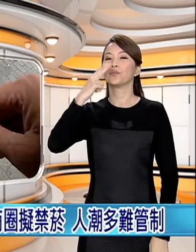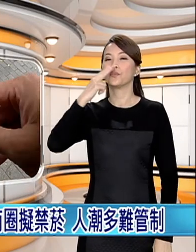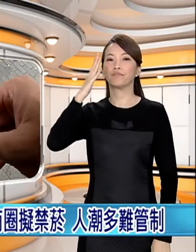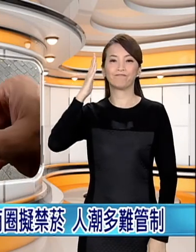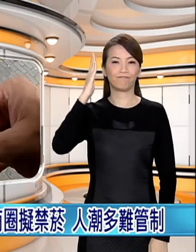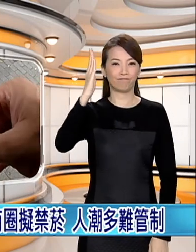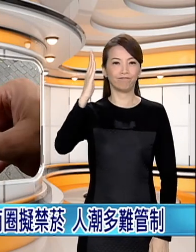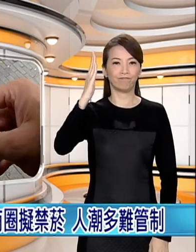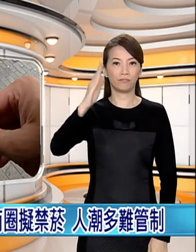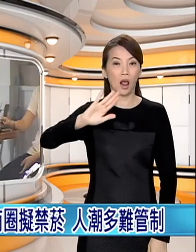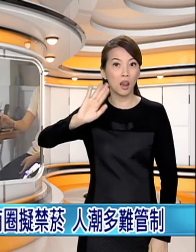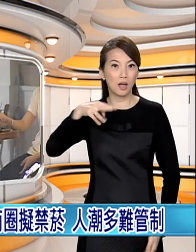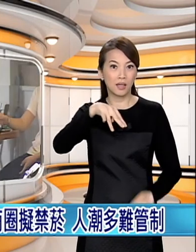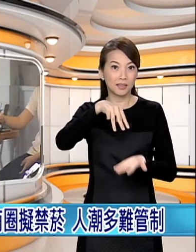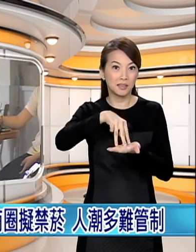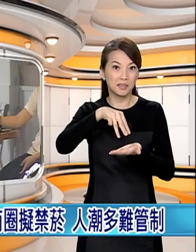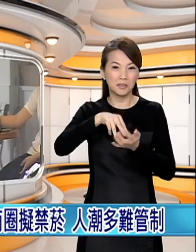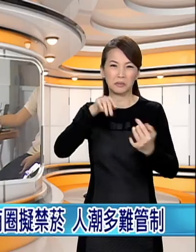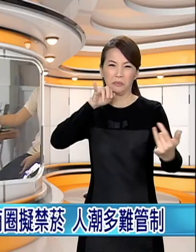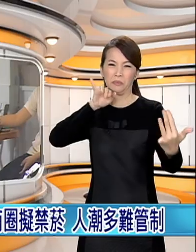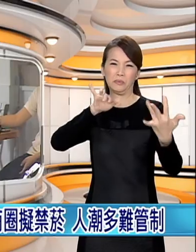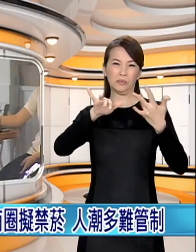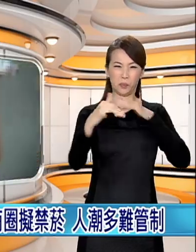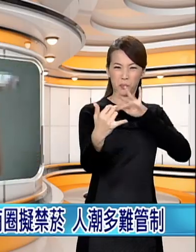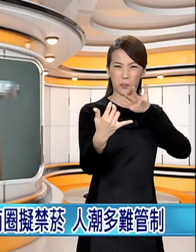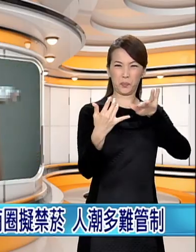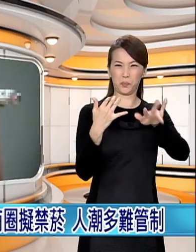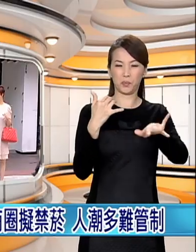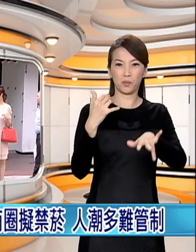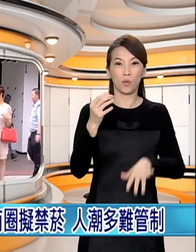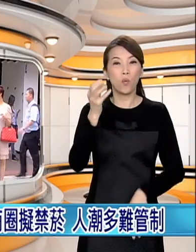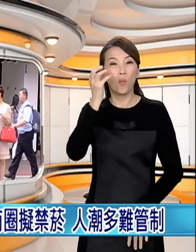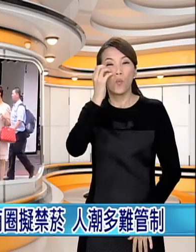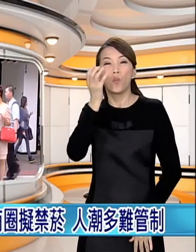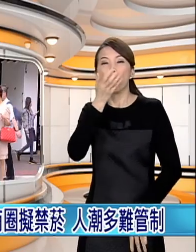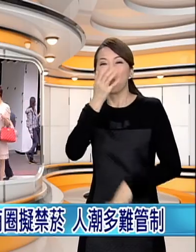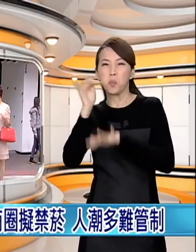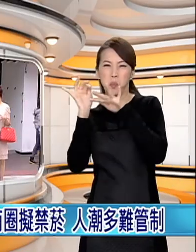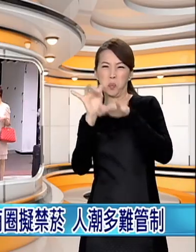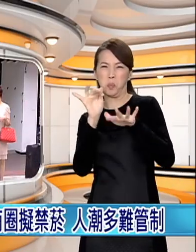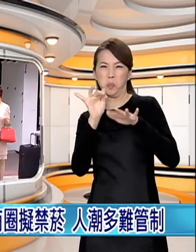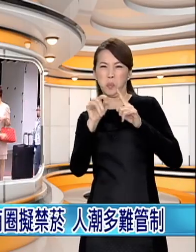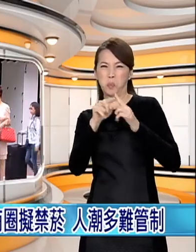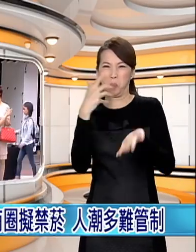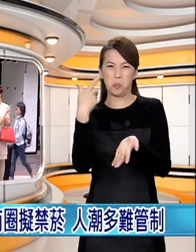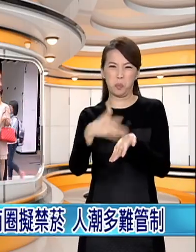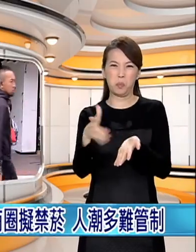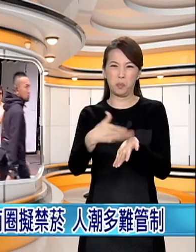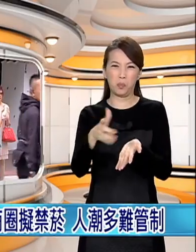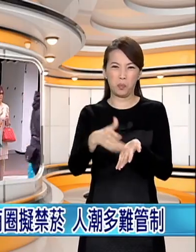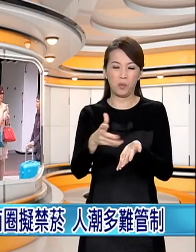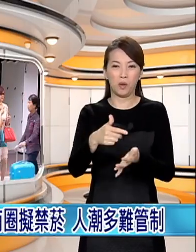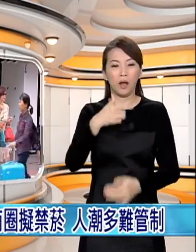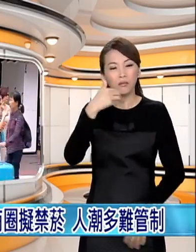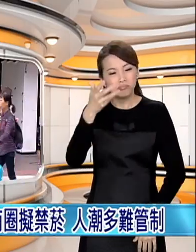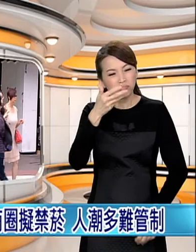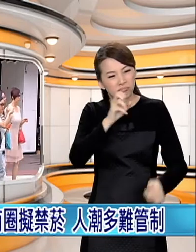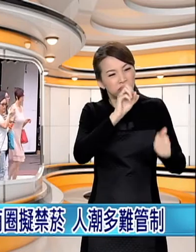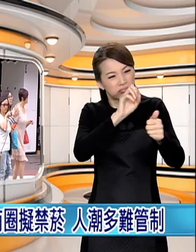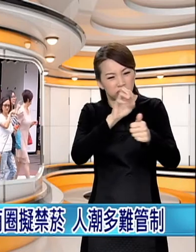西门町原本就人潮众多，观光客又密集，要怎么样有效的劝导管理